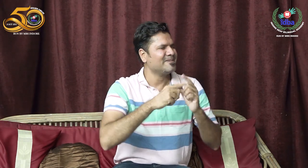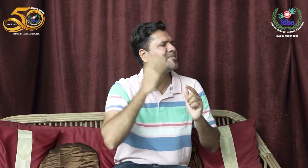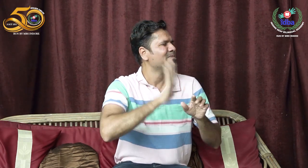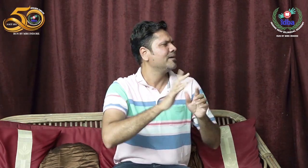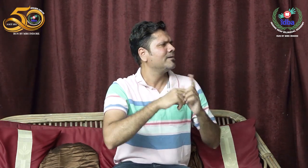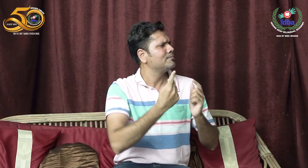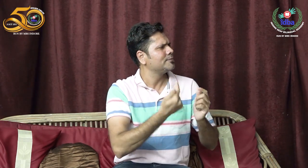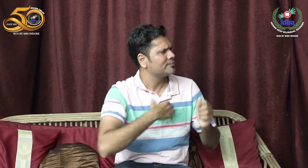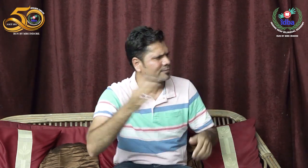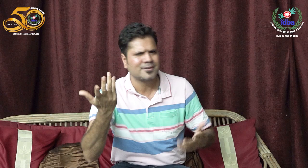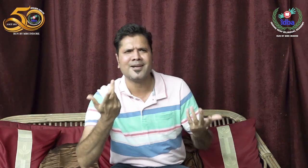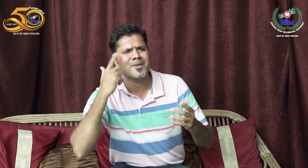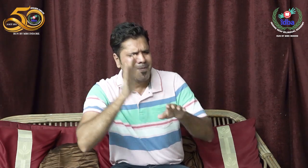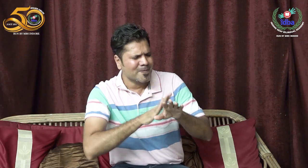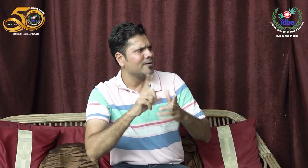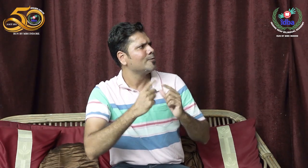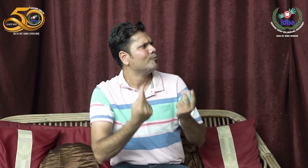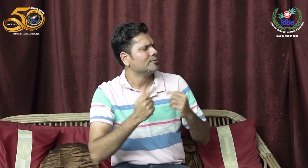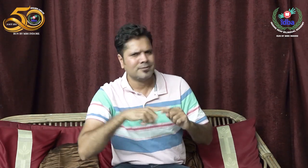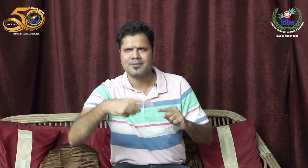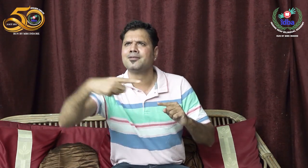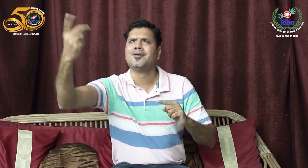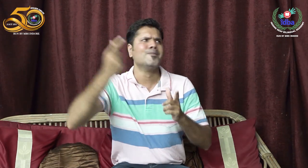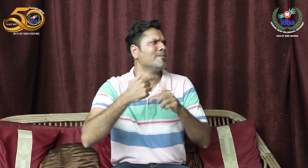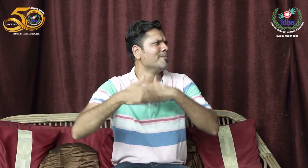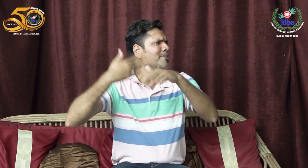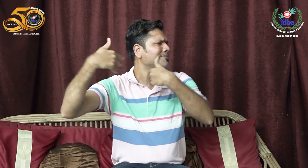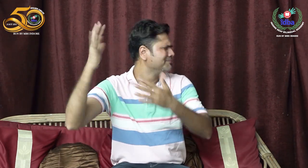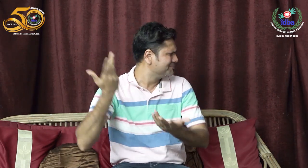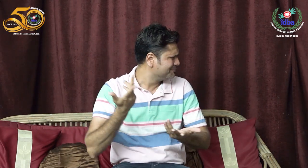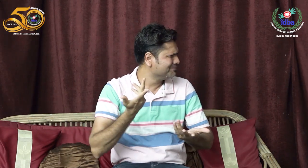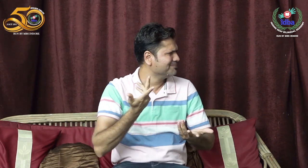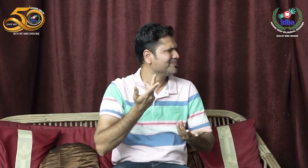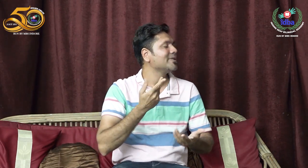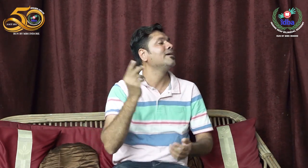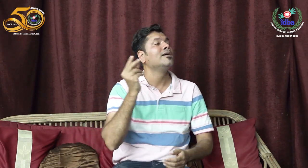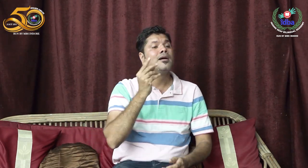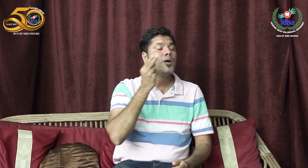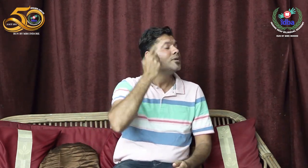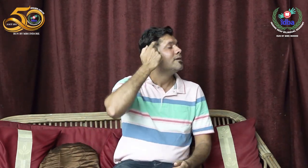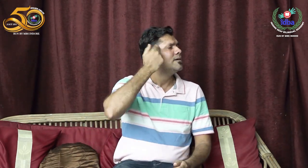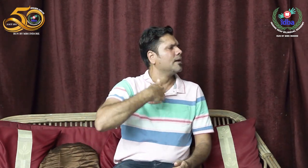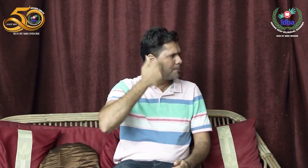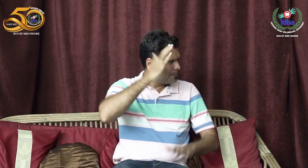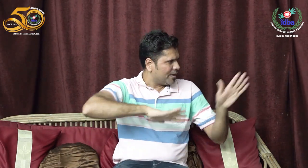करने के बाद जॉब मुझे बहुत जल्दी लग गई थी, मुझे लगा था टाइम लगेगा, पर नहीं, बहुत जल्दी मुझे जॉब लग गई और बहुत अच्छा जो है मतलब डेवलपमेंट हो गया मेरा।